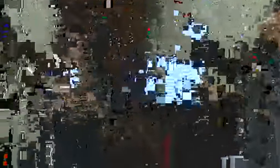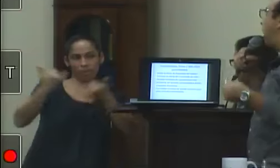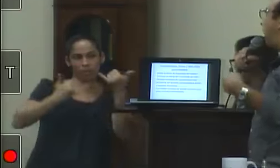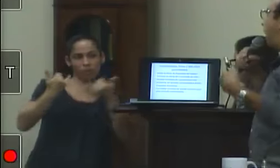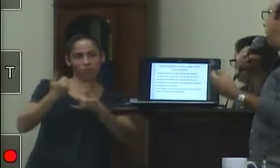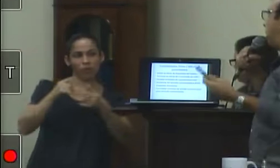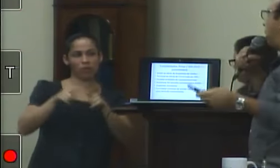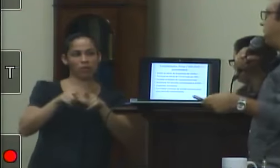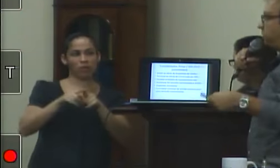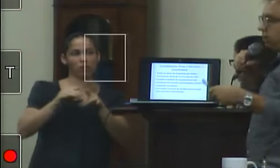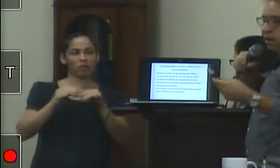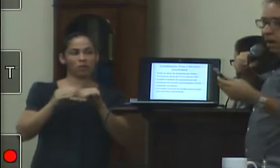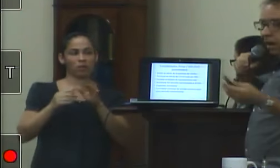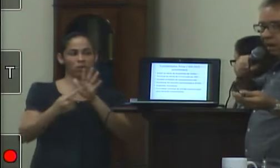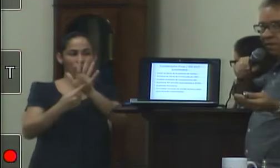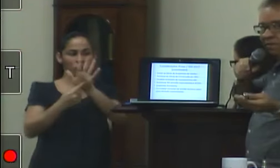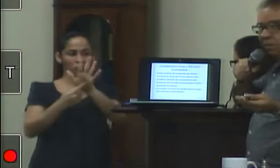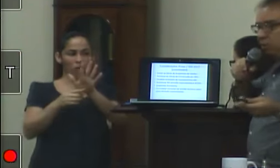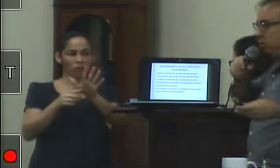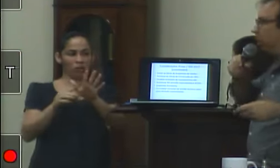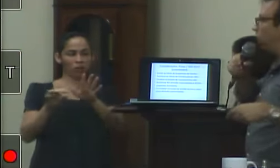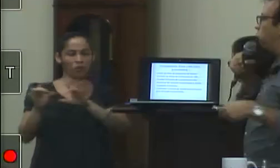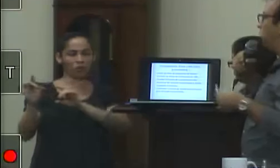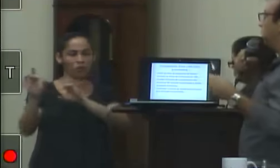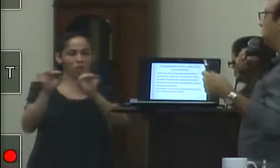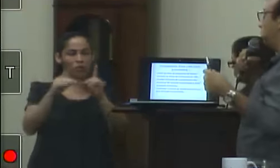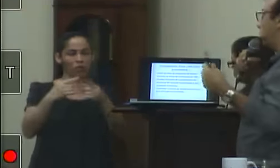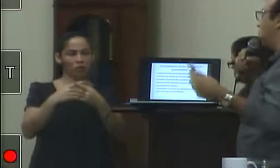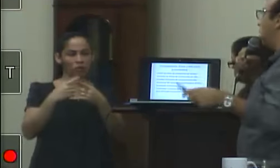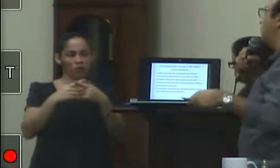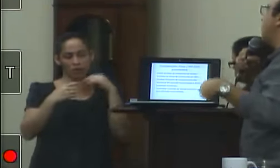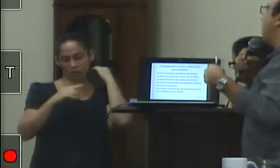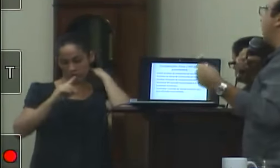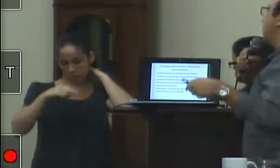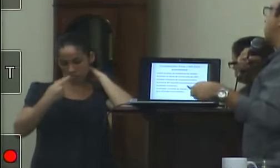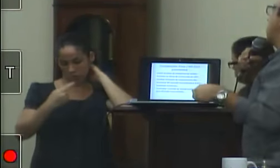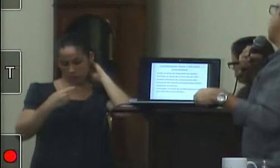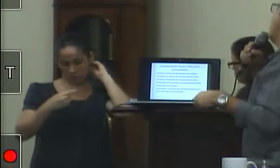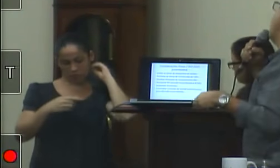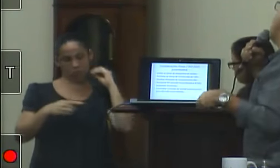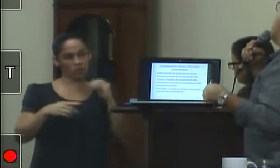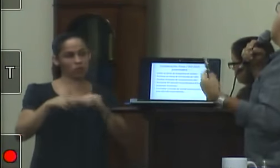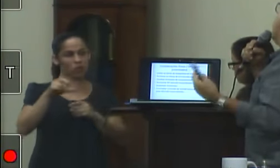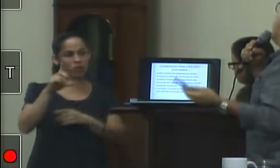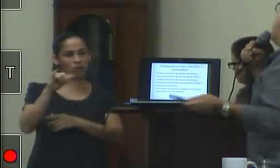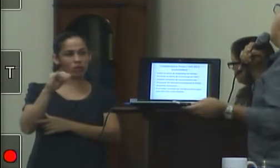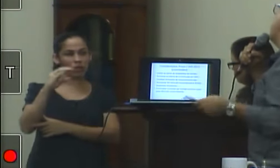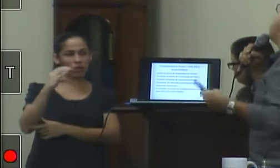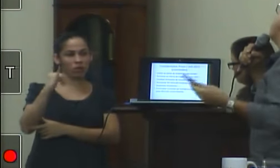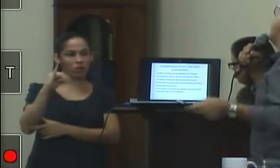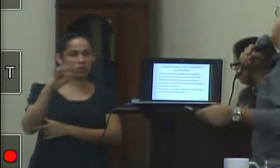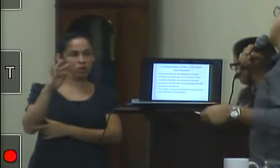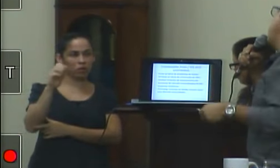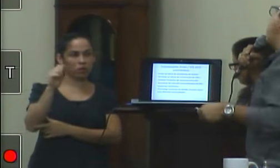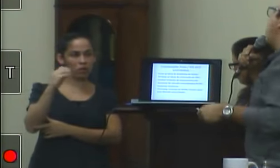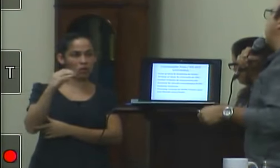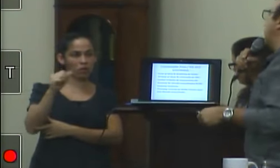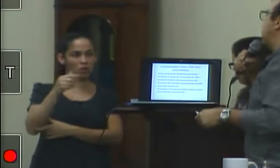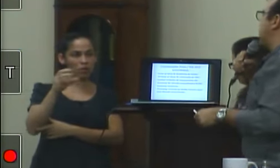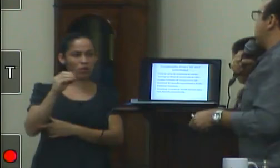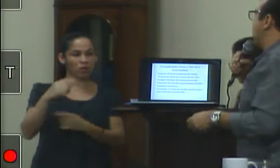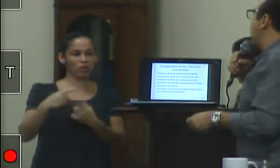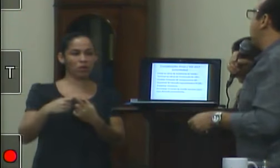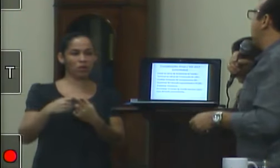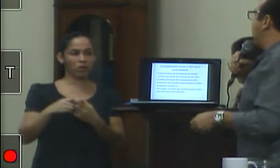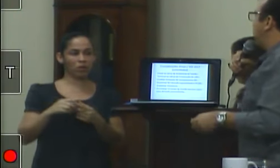formalizar, né, após aprovação do Tribunal de Contas, a licitação para fazer aí o contrato